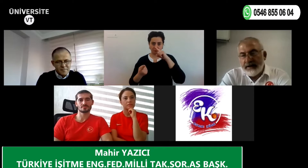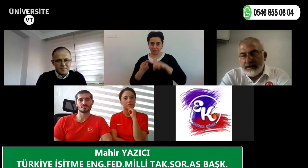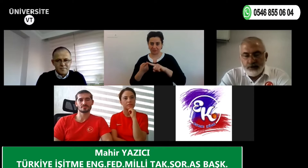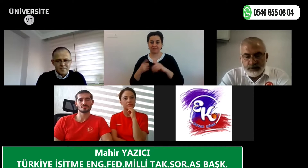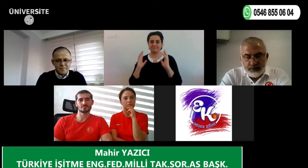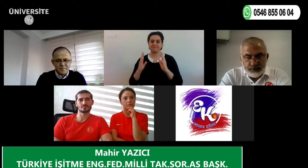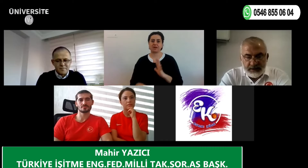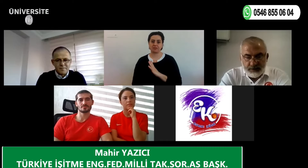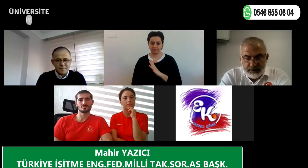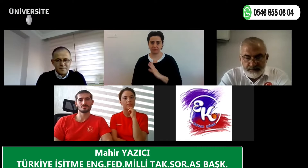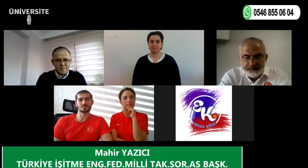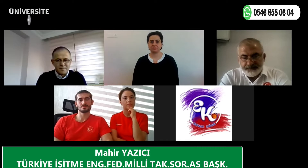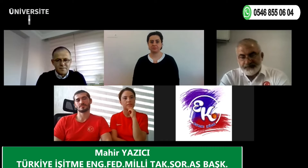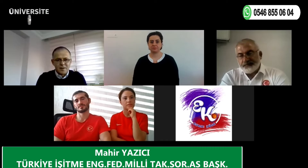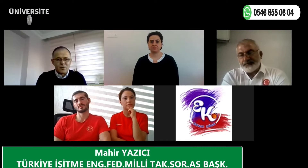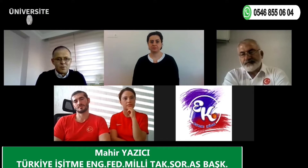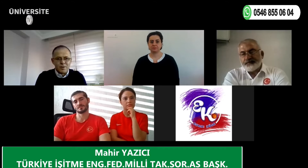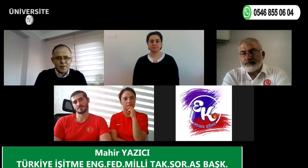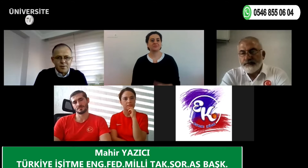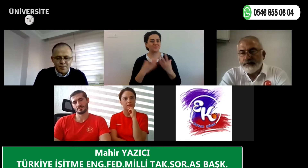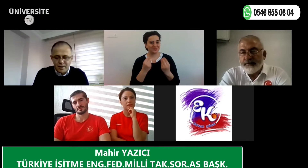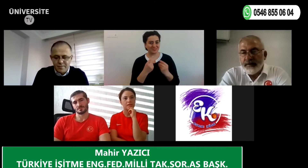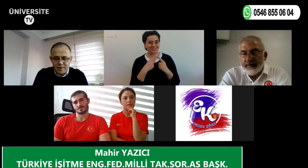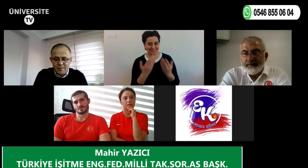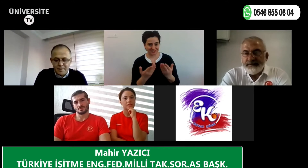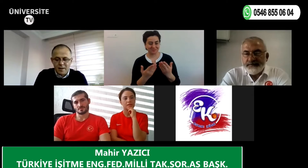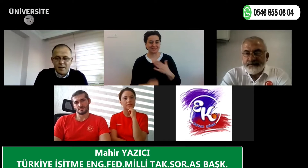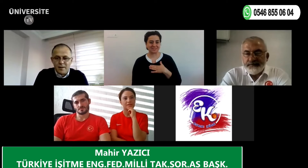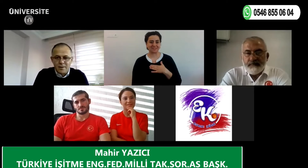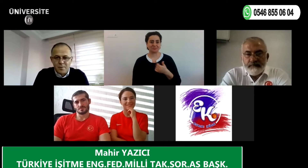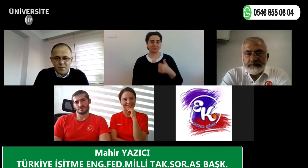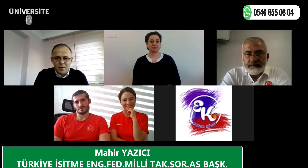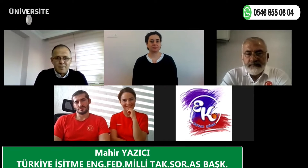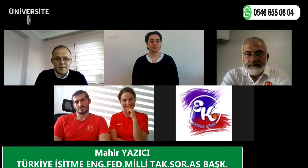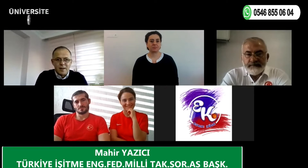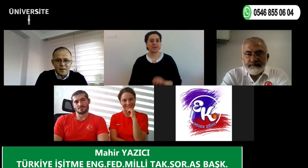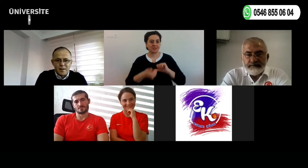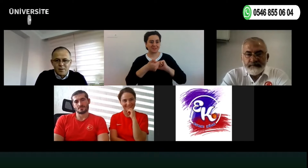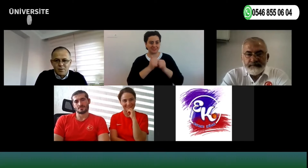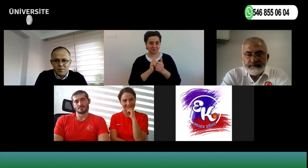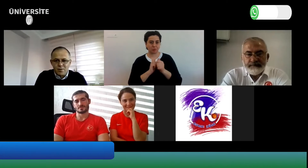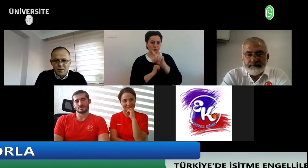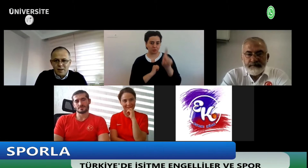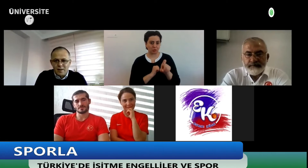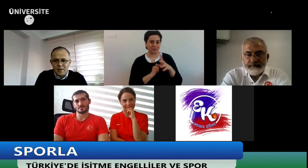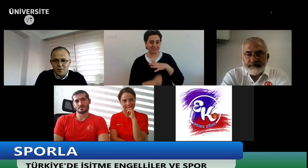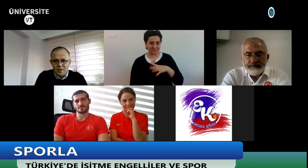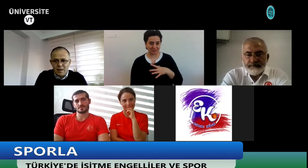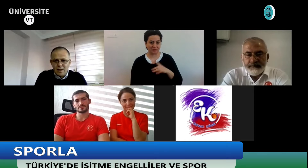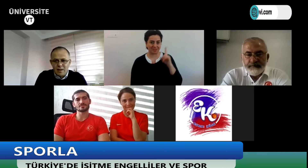faaliyet gösteriyoruz Tekin Hocam. Çok teşekkür ediyoruz Sayın Başkan. Evet, sporcularımıza dönüyoruz.